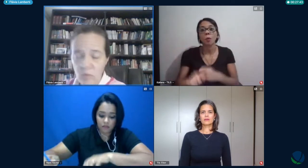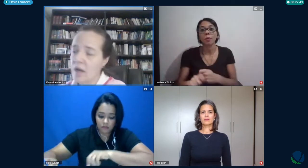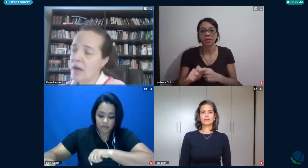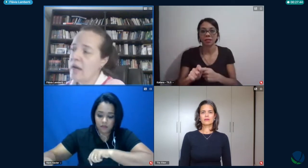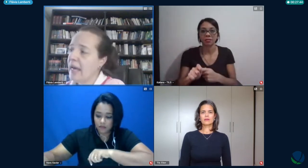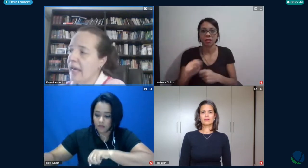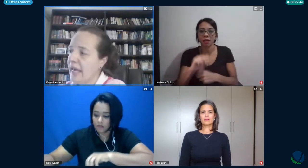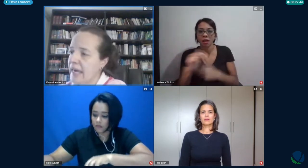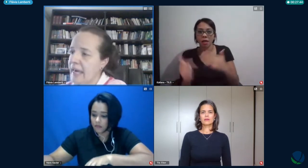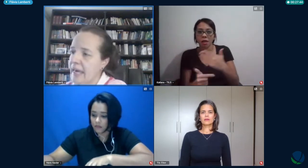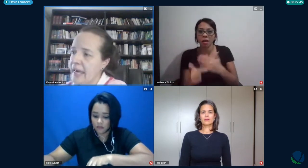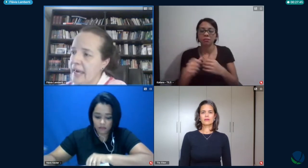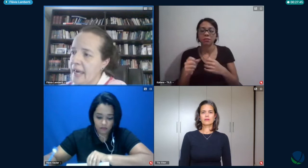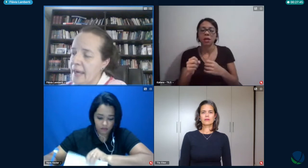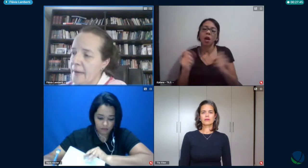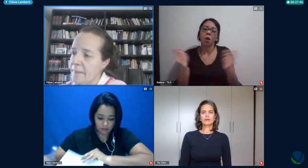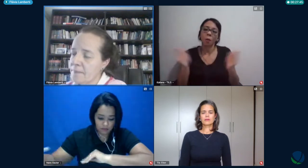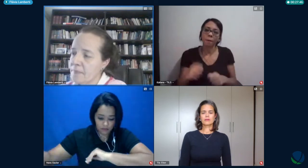questão,